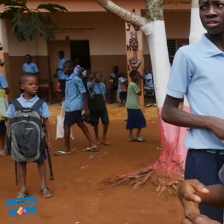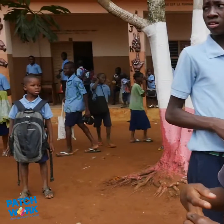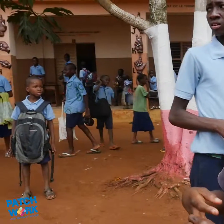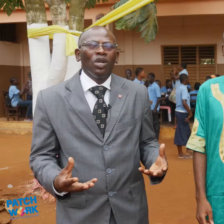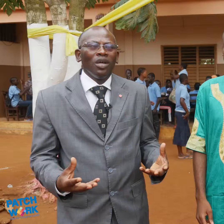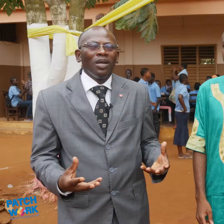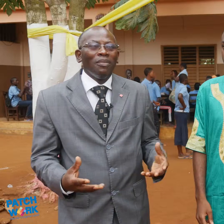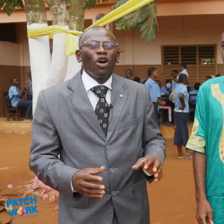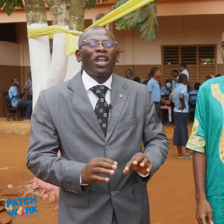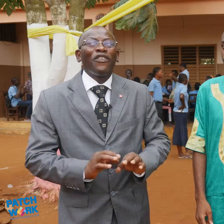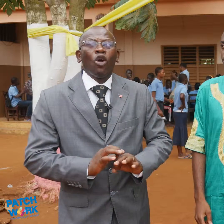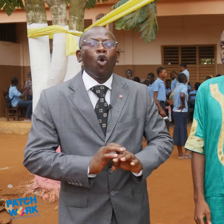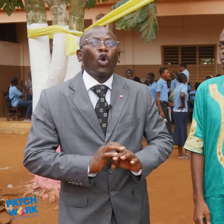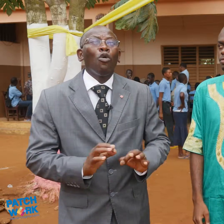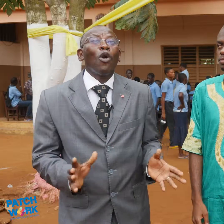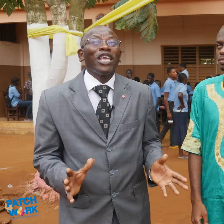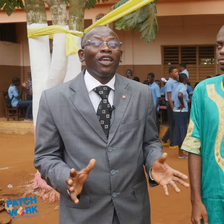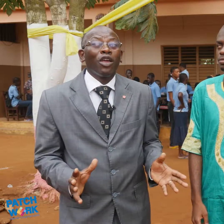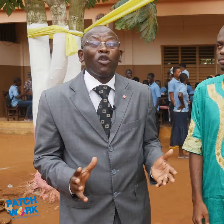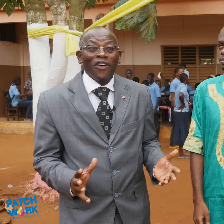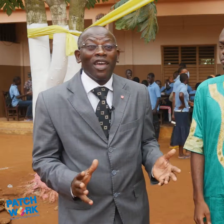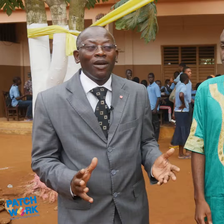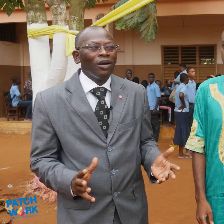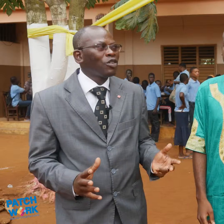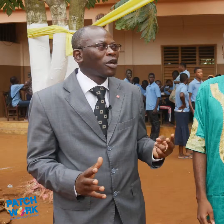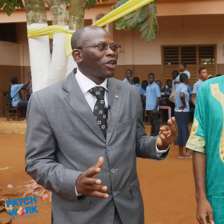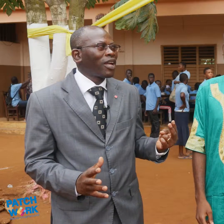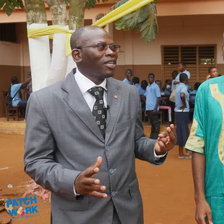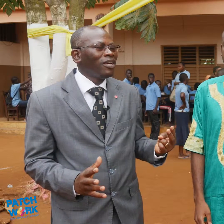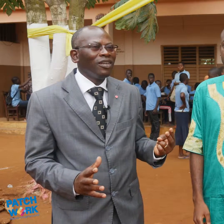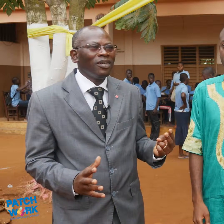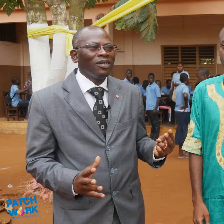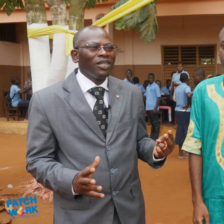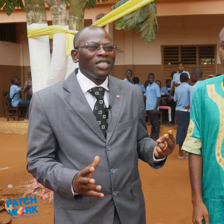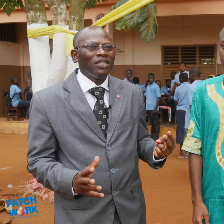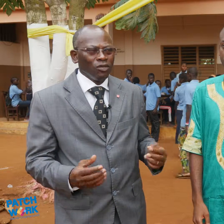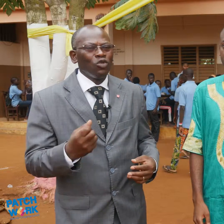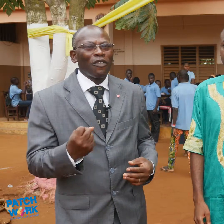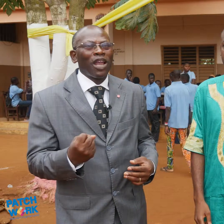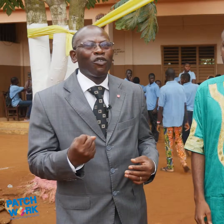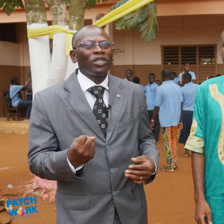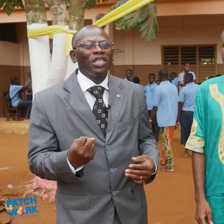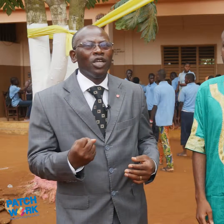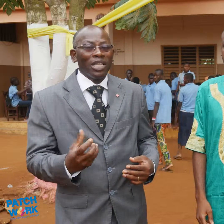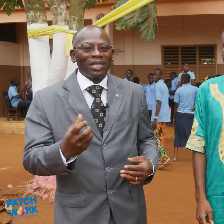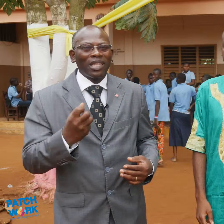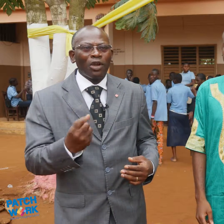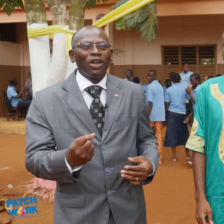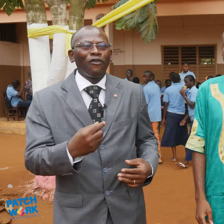sourds, mais on n'avait aucun moyen. Que faire? On s'est regardé, on dit, nous avons la volonté. Tant que la volonté